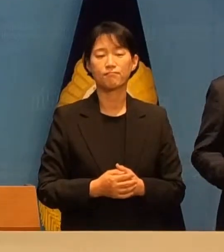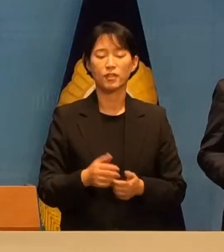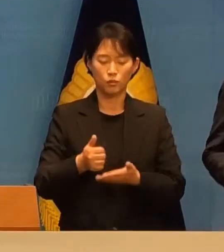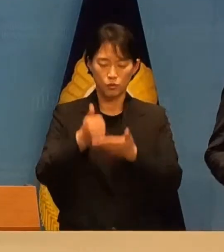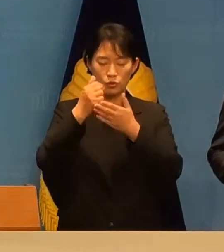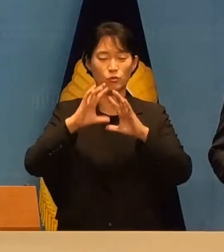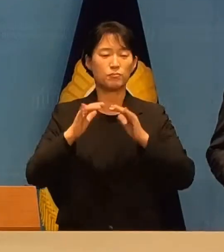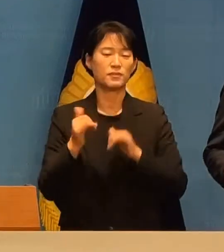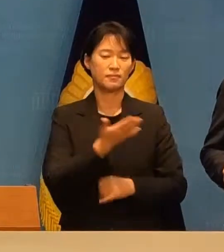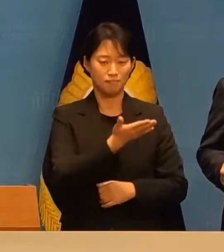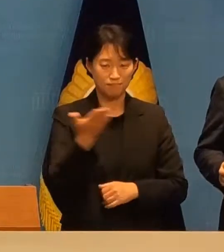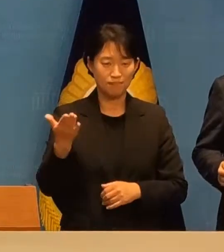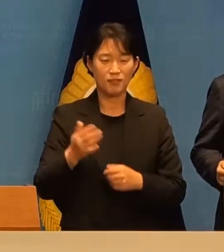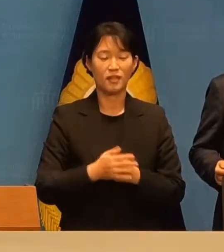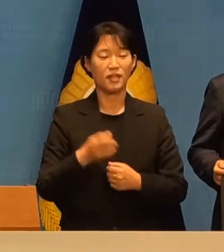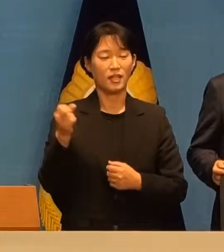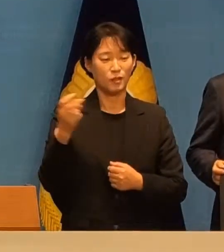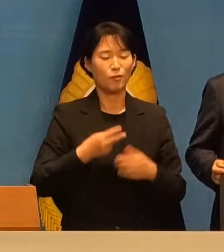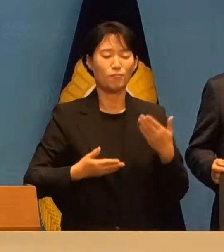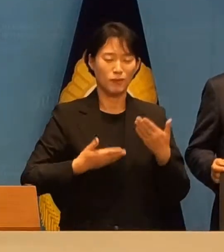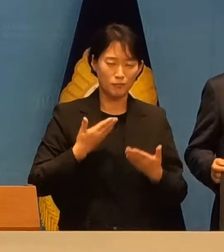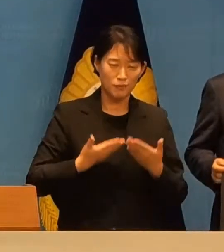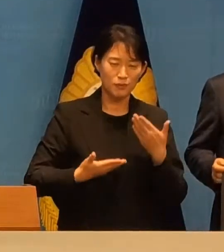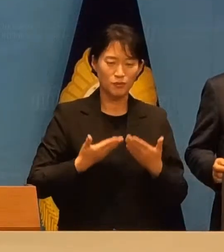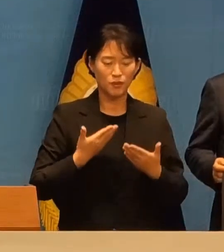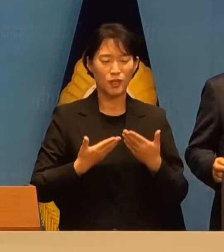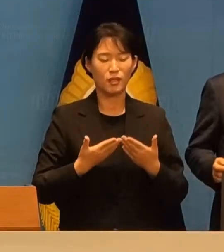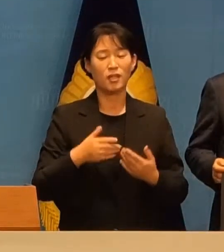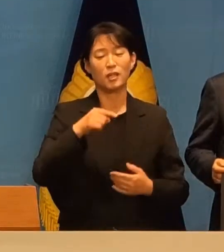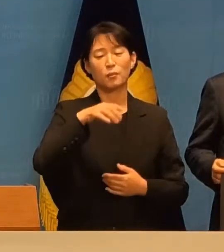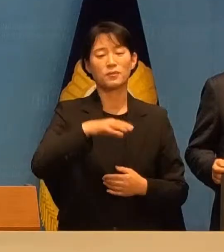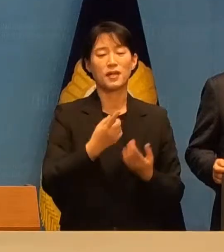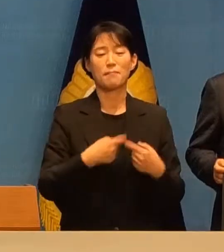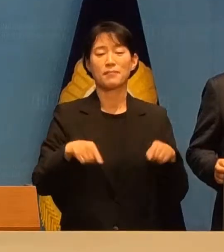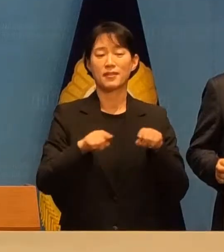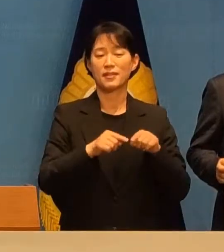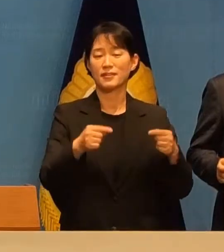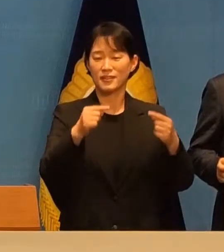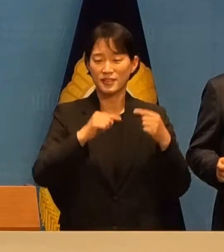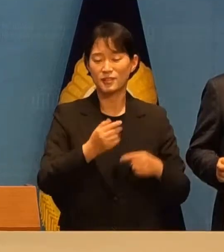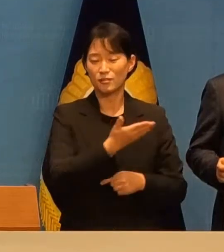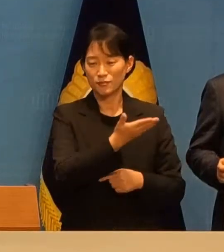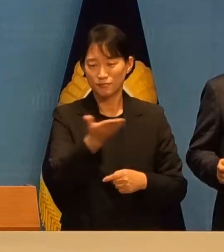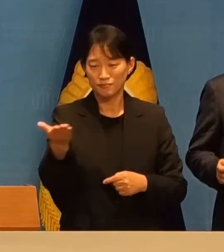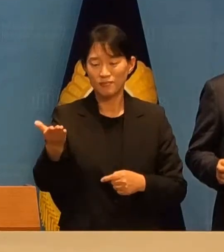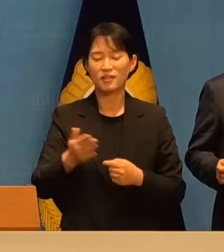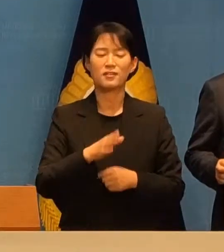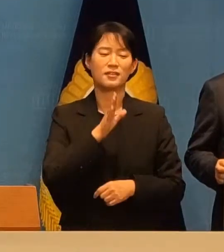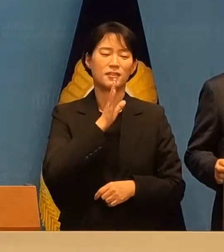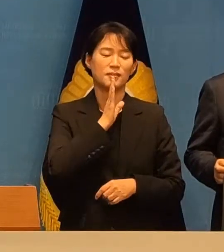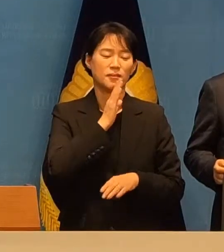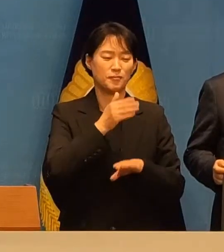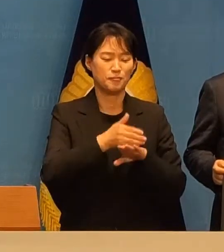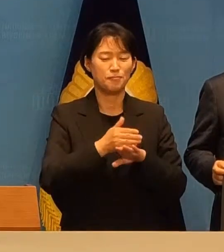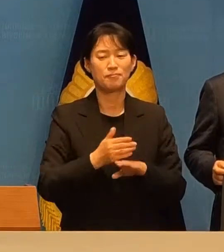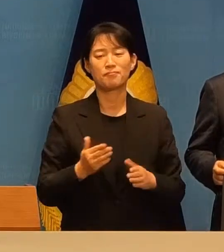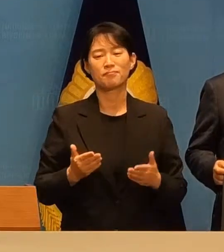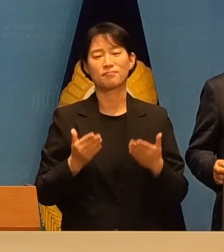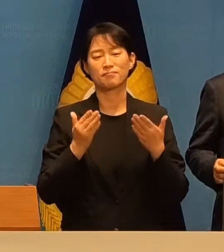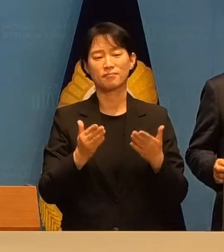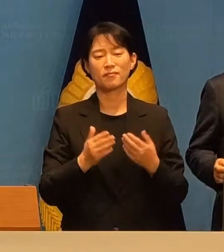존경하는 국민 여러분, 그리고 바쁘신 가운데 이 자리에 함께해 주신 언론인 여러분께 진심으로